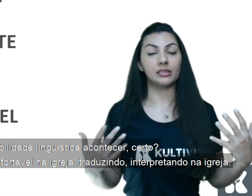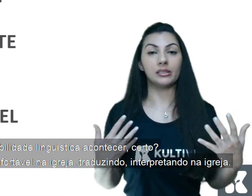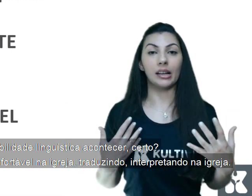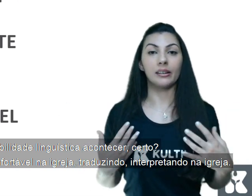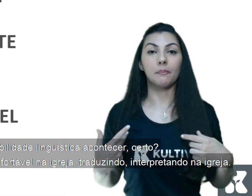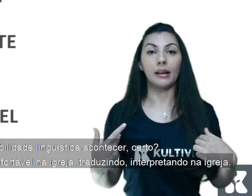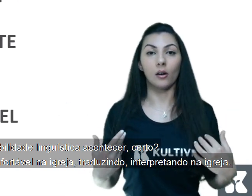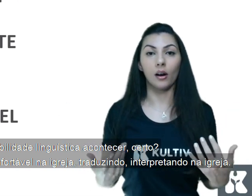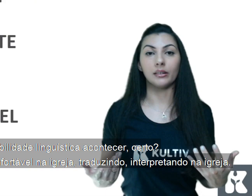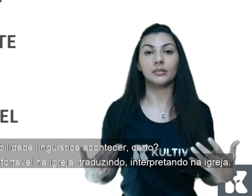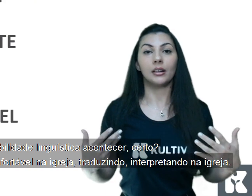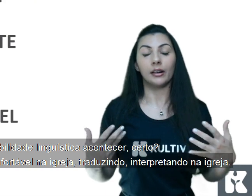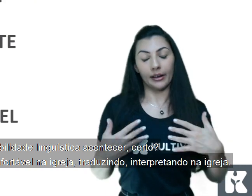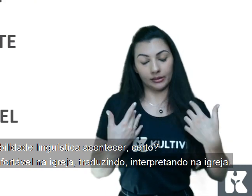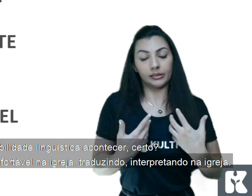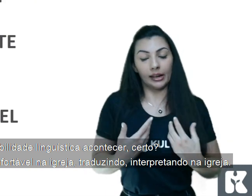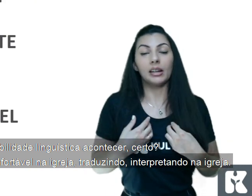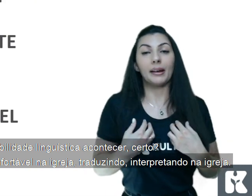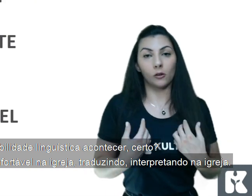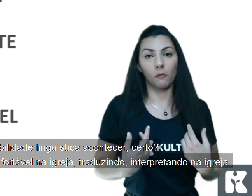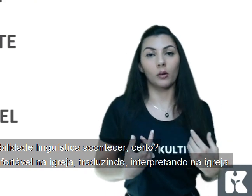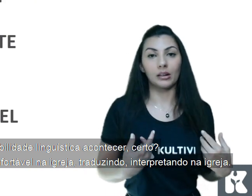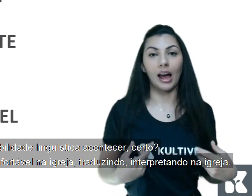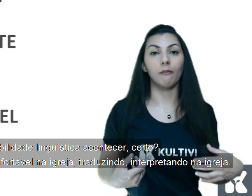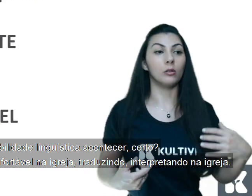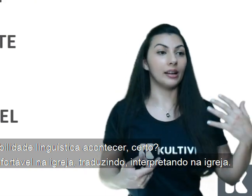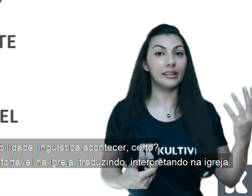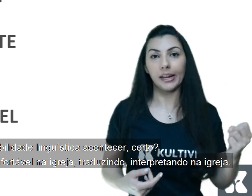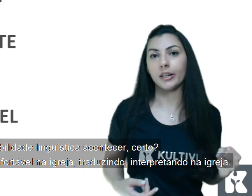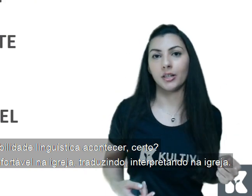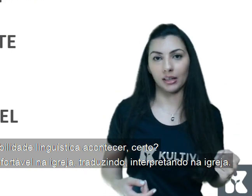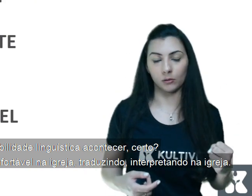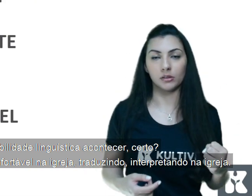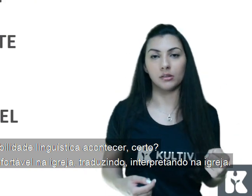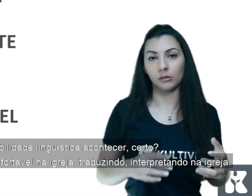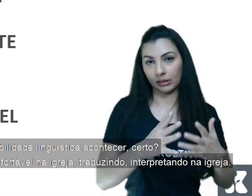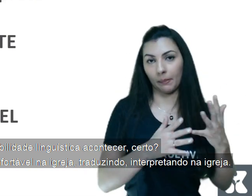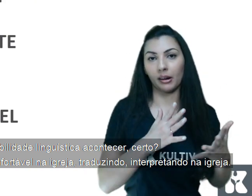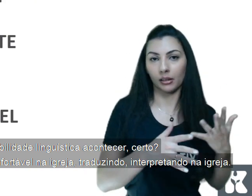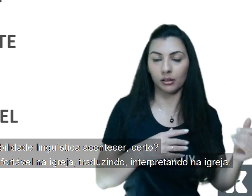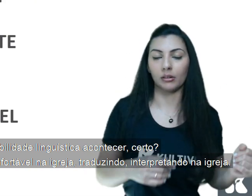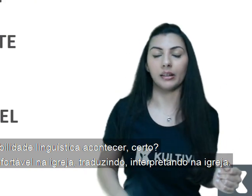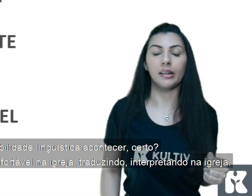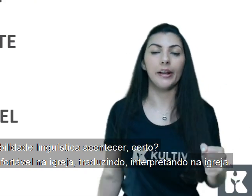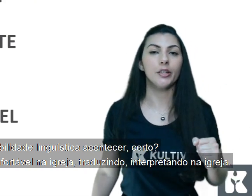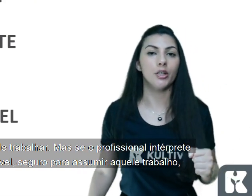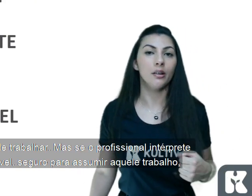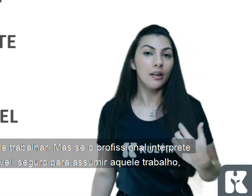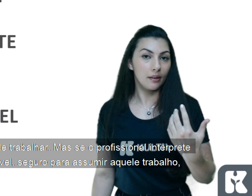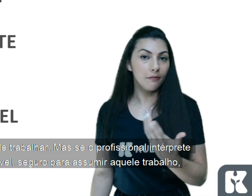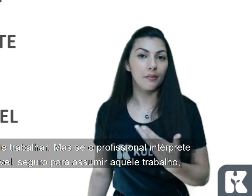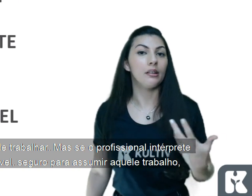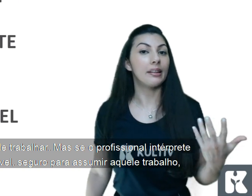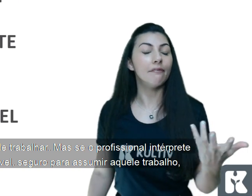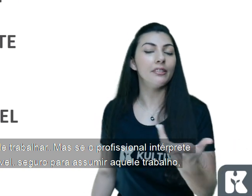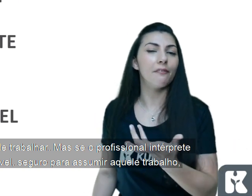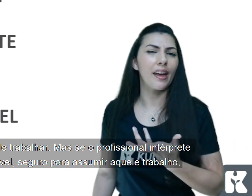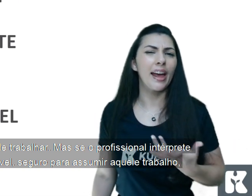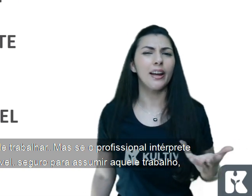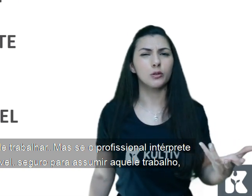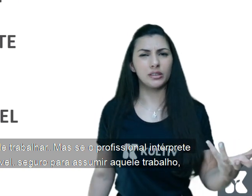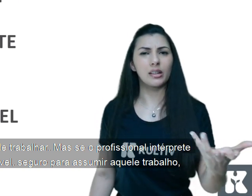intérpretes que se sentem melhor, se sentem mais confortável na igreja, traduzindo, interpretando na igreja. Enfim,